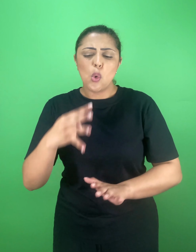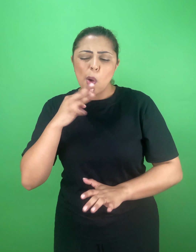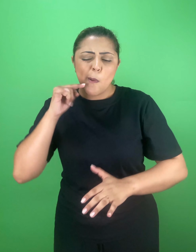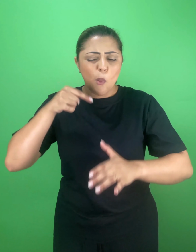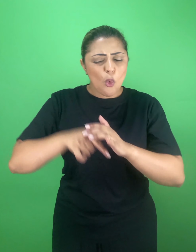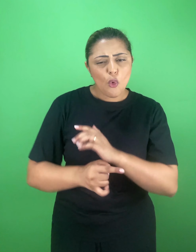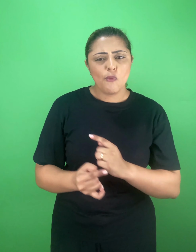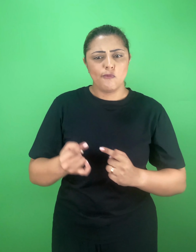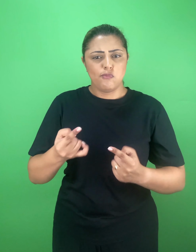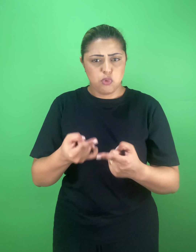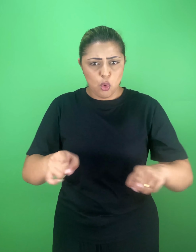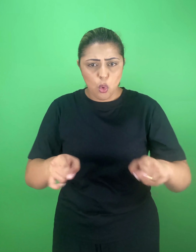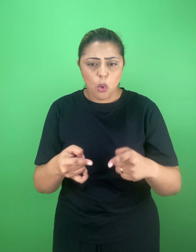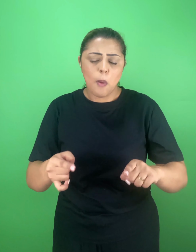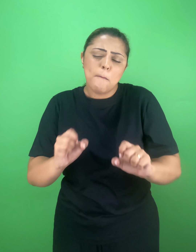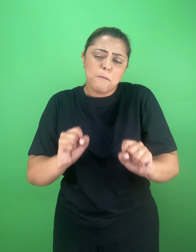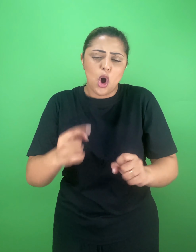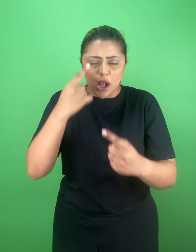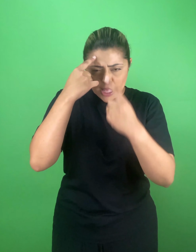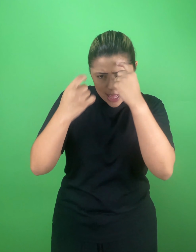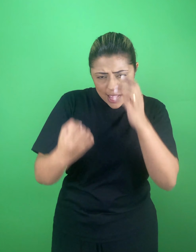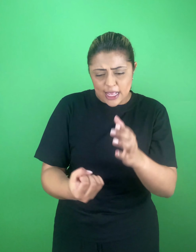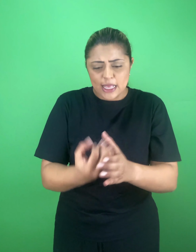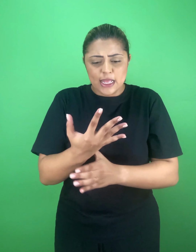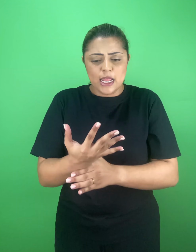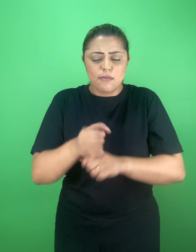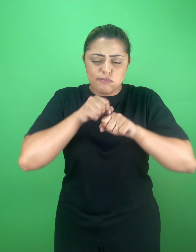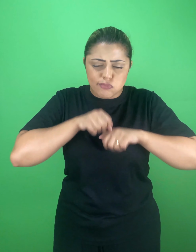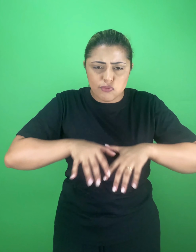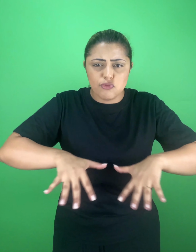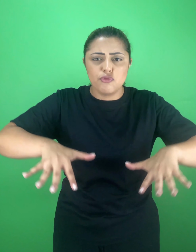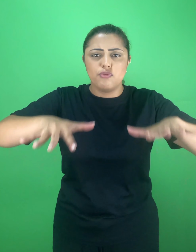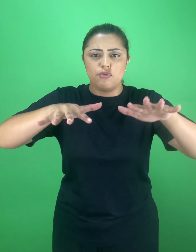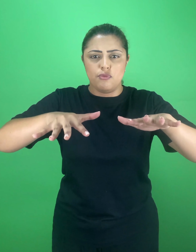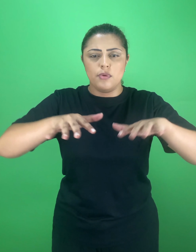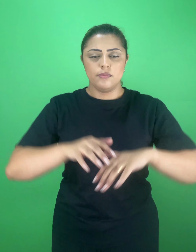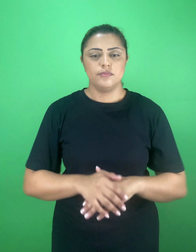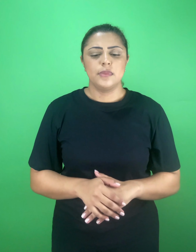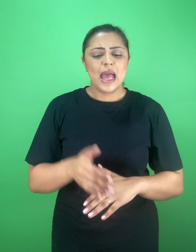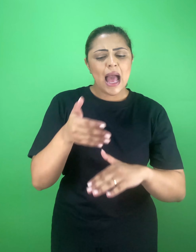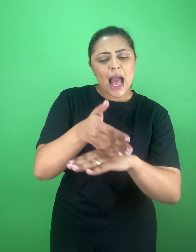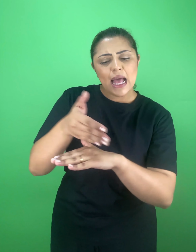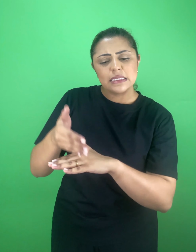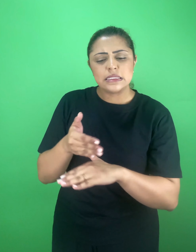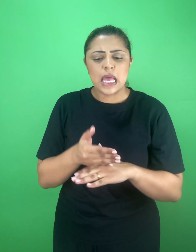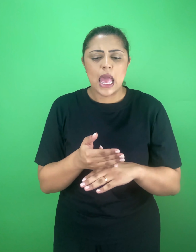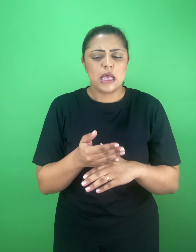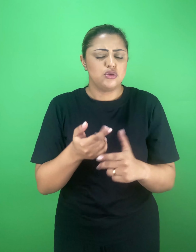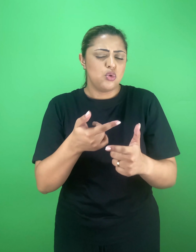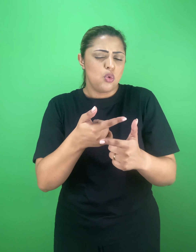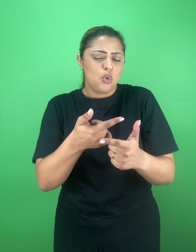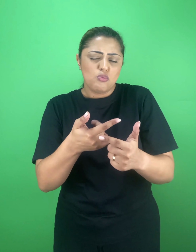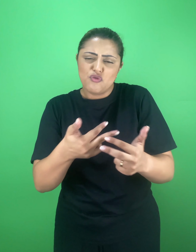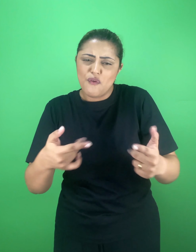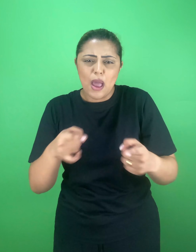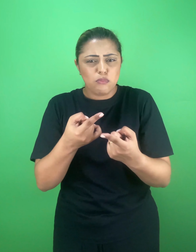criação, difusão e acesso de uma maneira ampla, incluindo diversos gêneros musicais e estilos Os